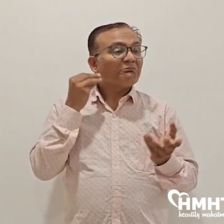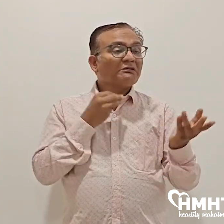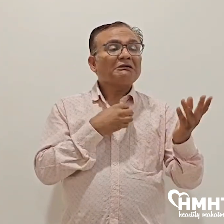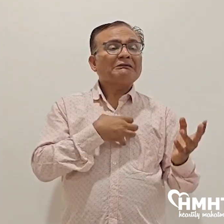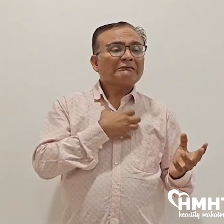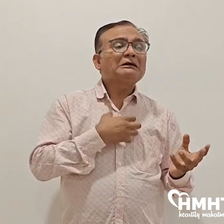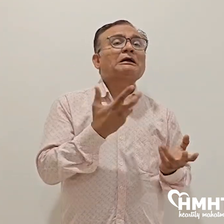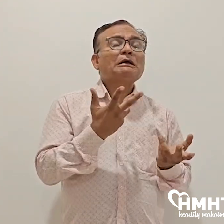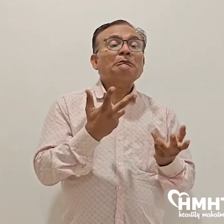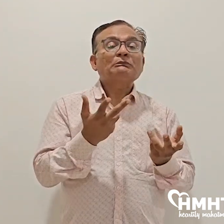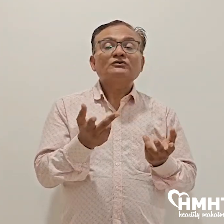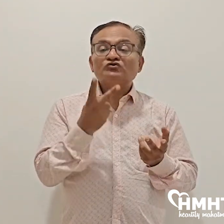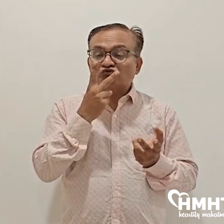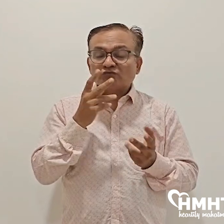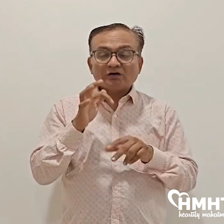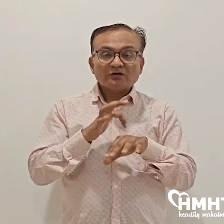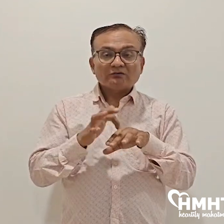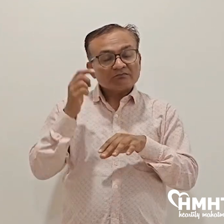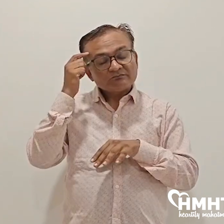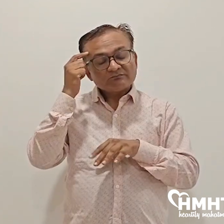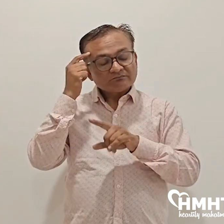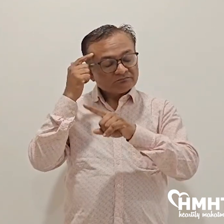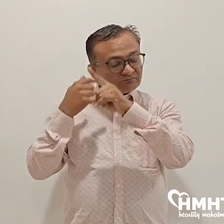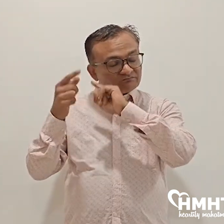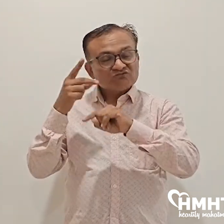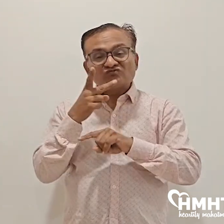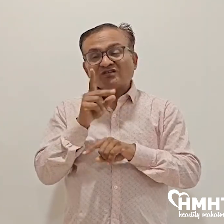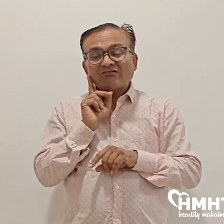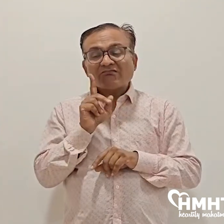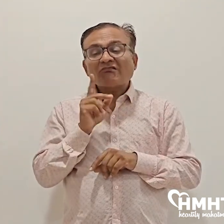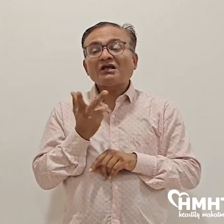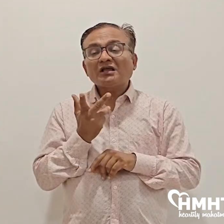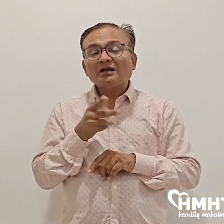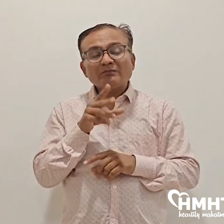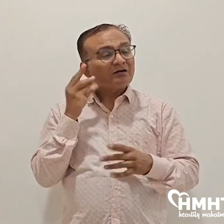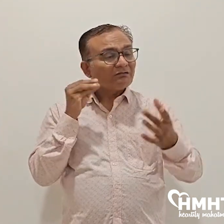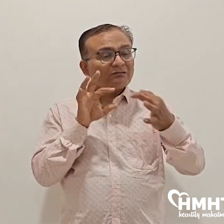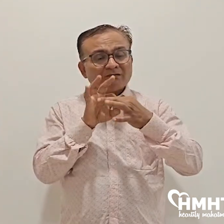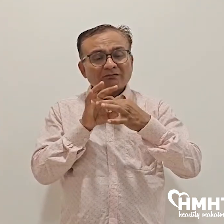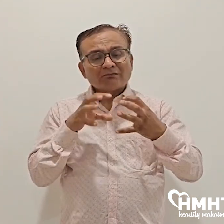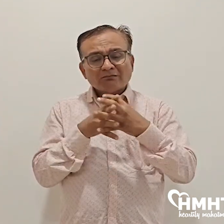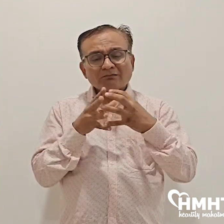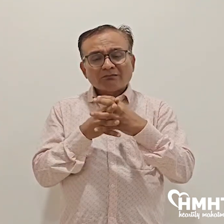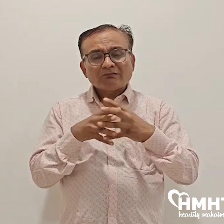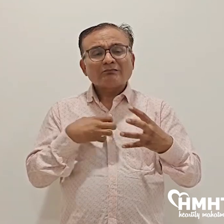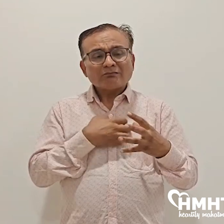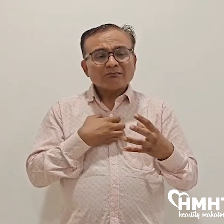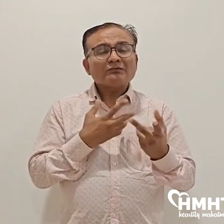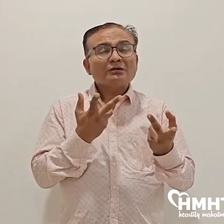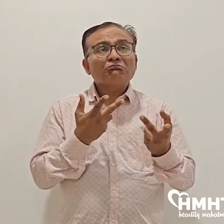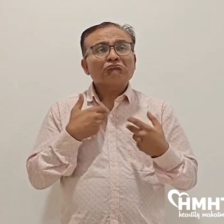છીએ કે હા કેમ ભૂલ આવી થાય છે વારંવાર આ વ્યક્તિ સાથે. એની માટે કંઈ અભિપ્રાય પડ્યા છે, કંઈ અપેક્ષા